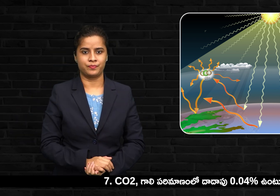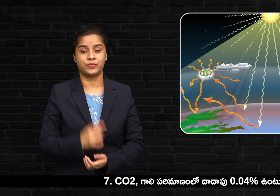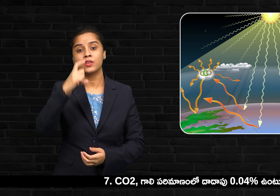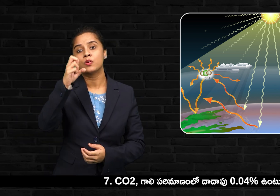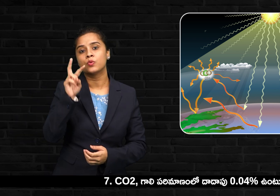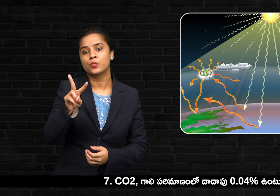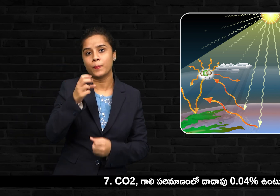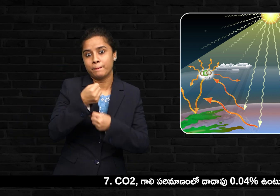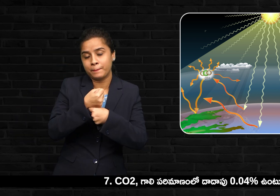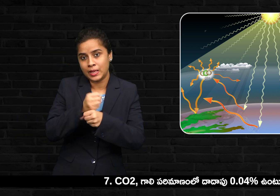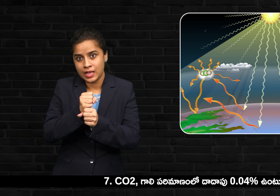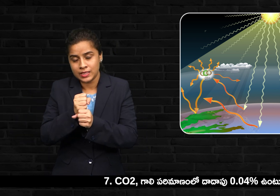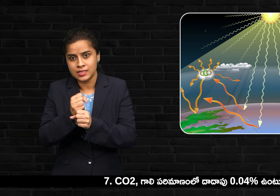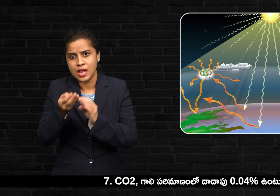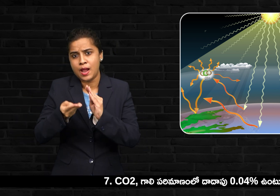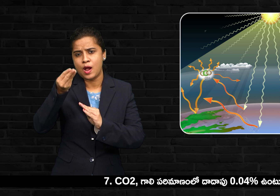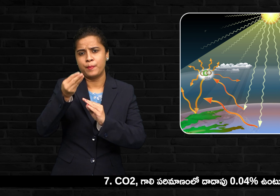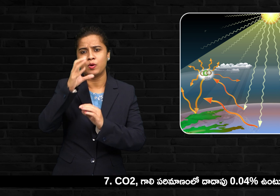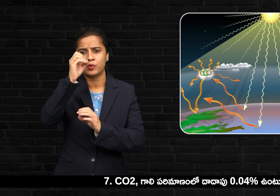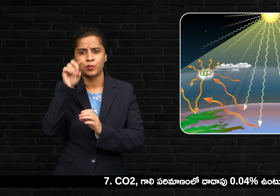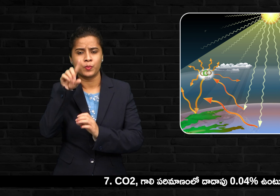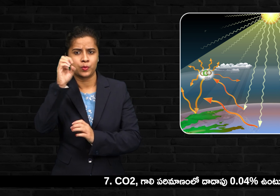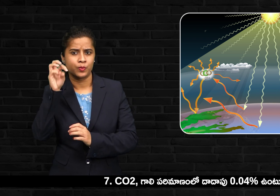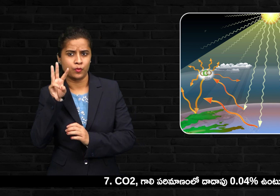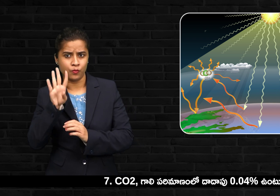6. CO2 గాలి పరిమాణంలో దాదాపు